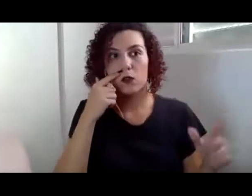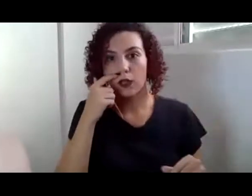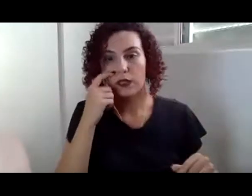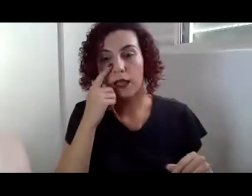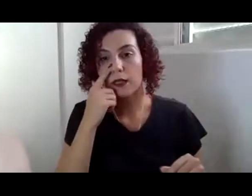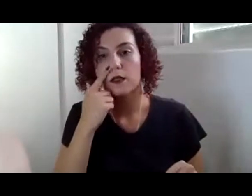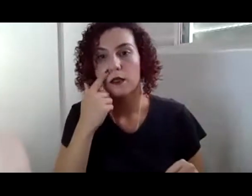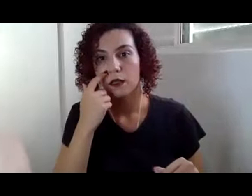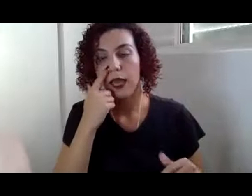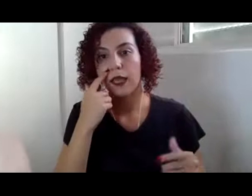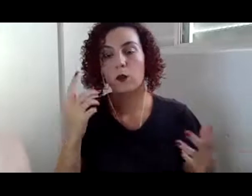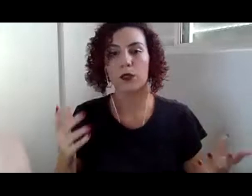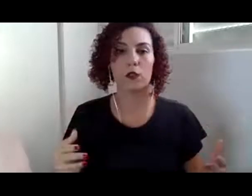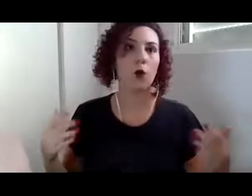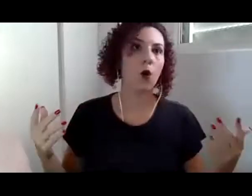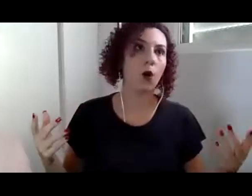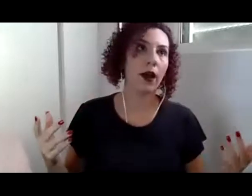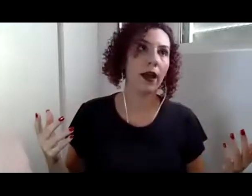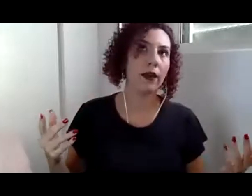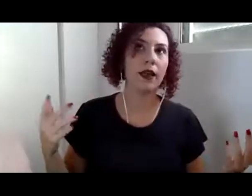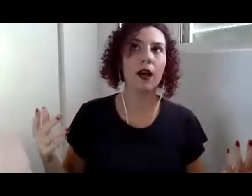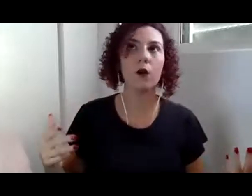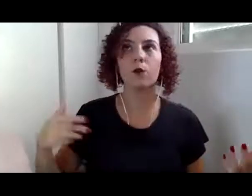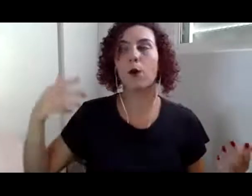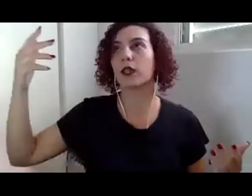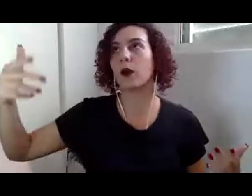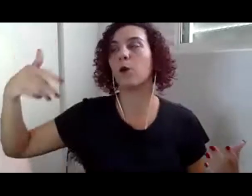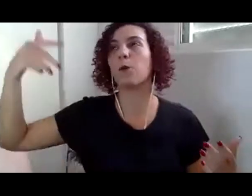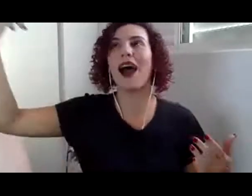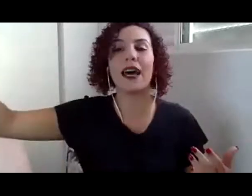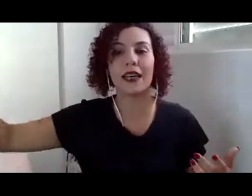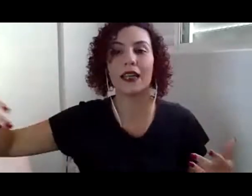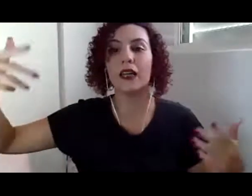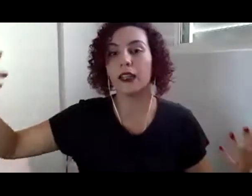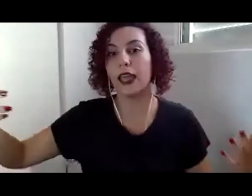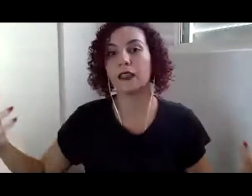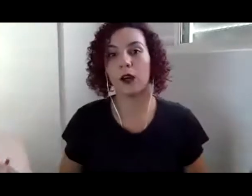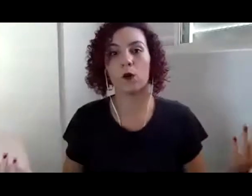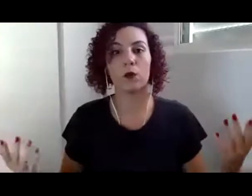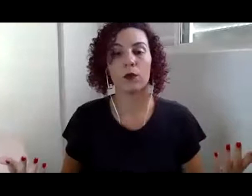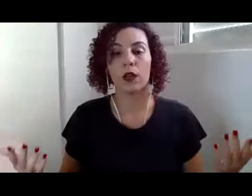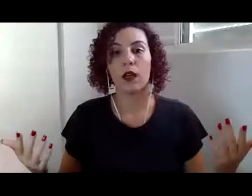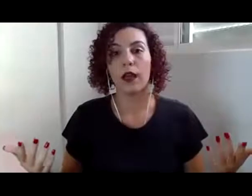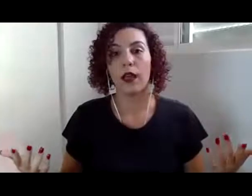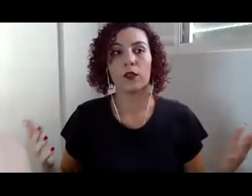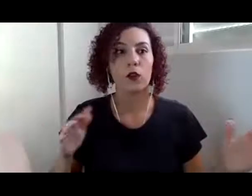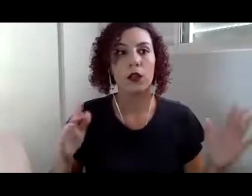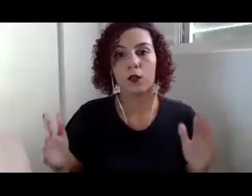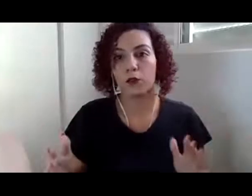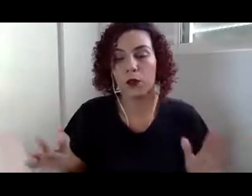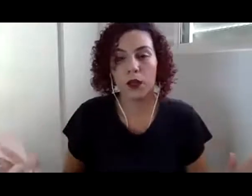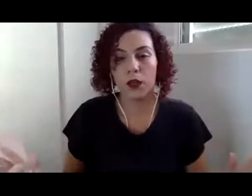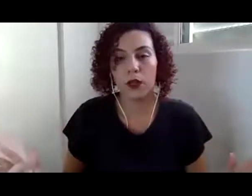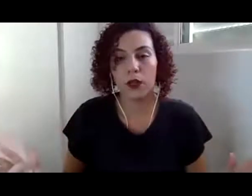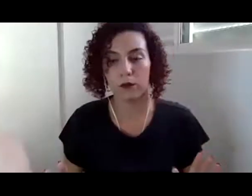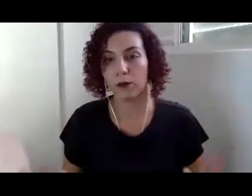sinalizo isso com 3 sinais, né? Eu não preciso não, porque o para, né? Então, escola não